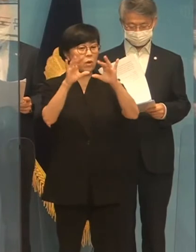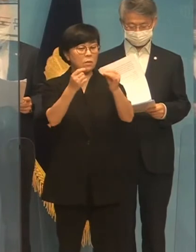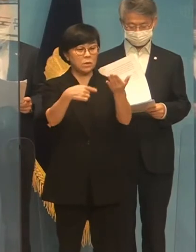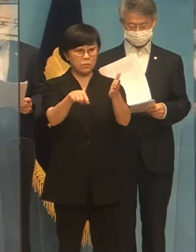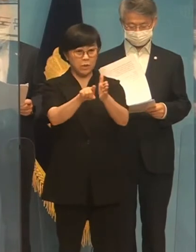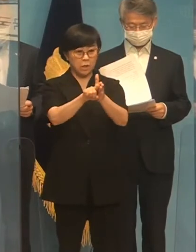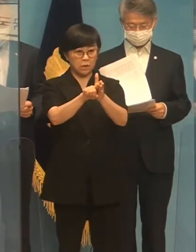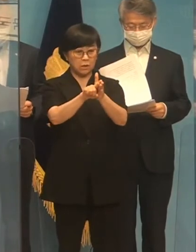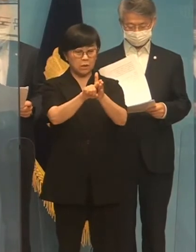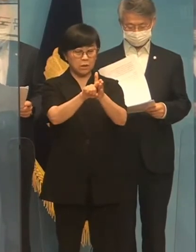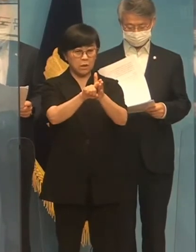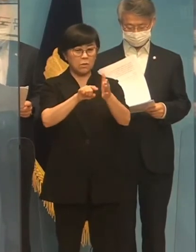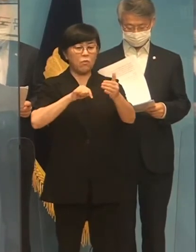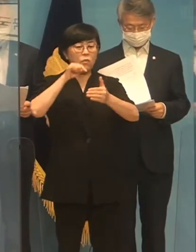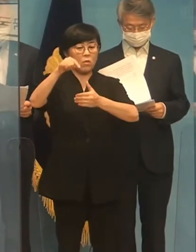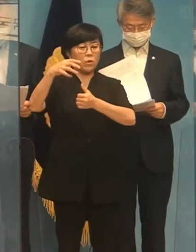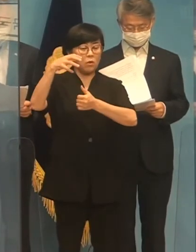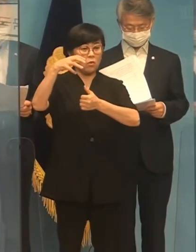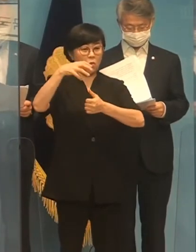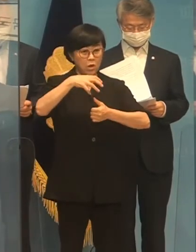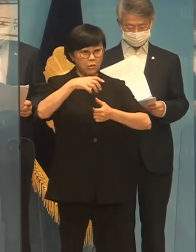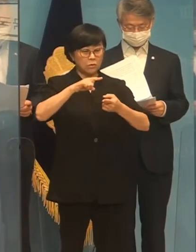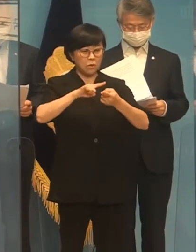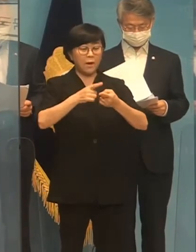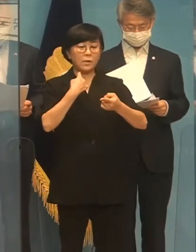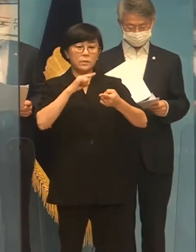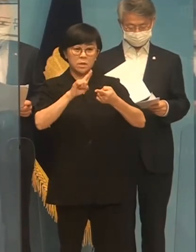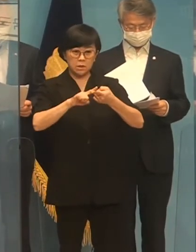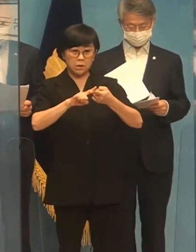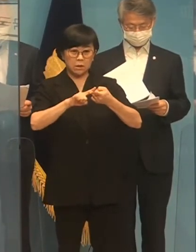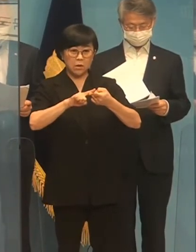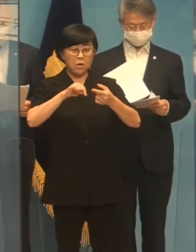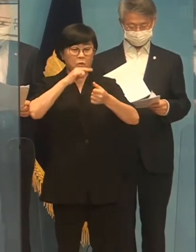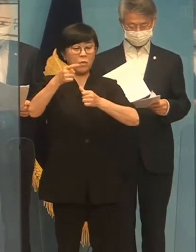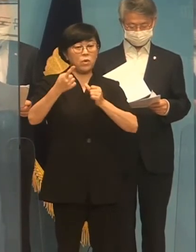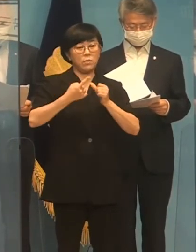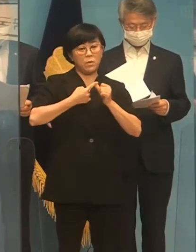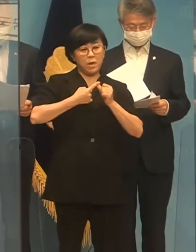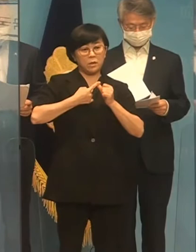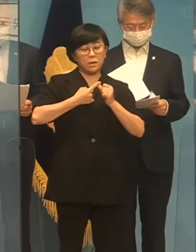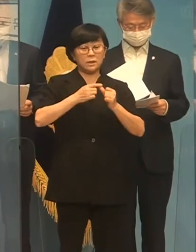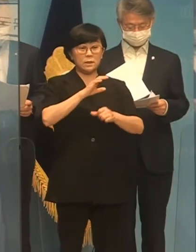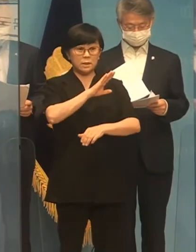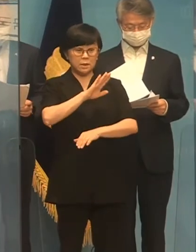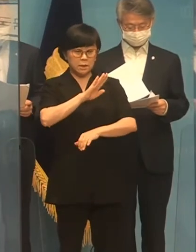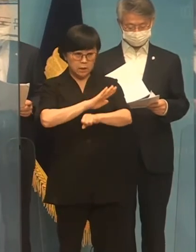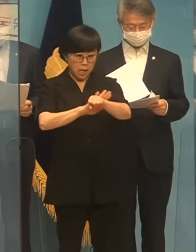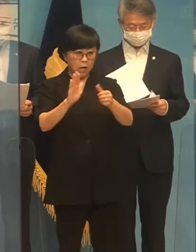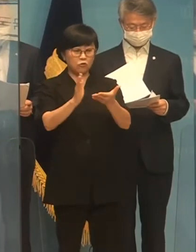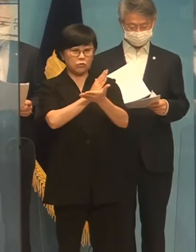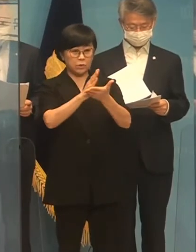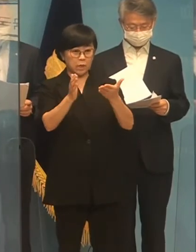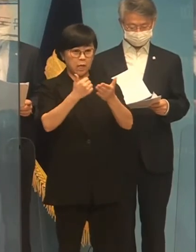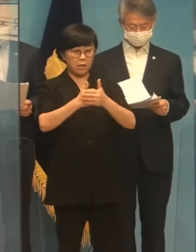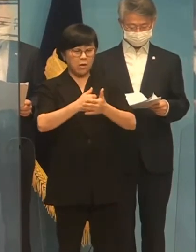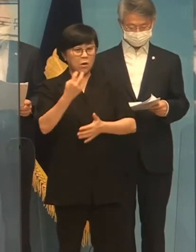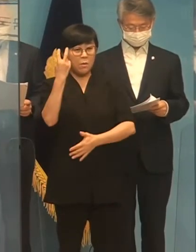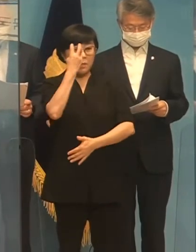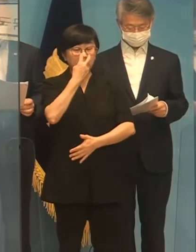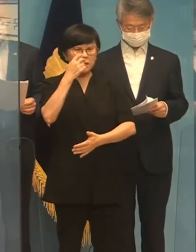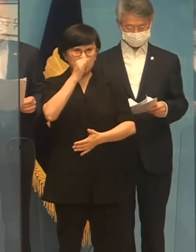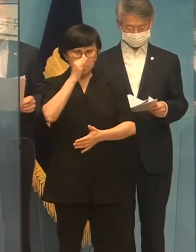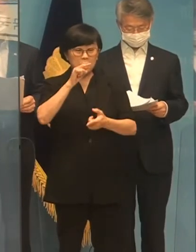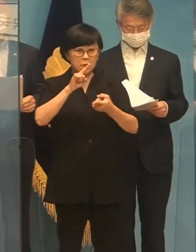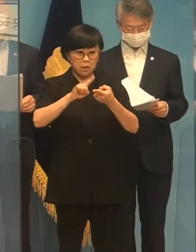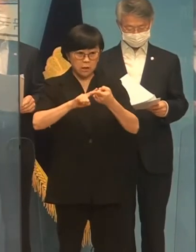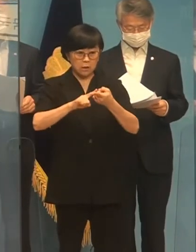위해서는 부당한 외부의 공격과 합리적인 외부의 비판을 제대로 구분하여 성찰해 왔는지에 대한